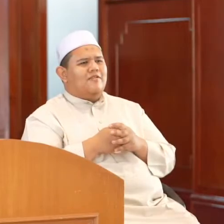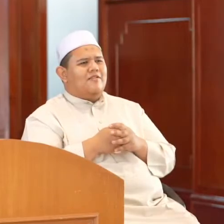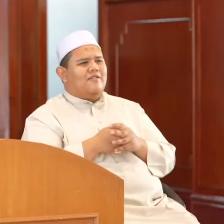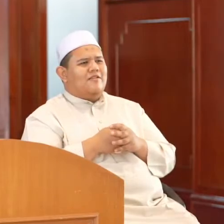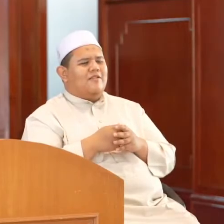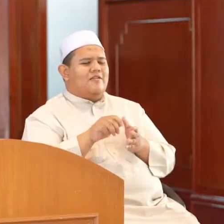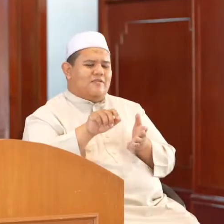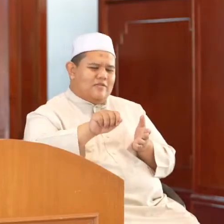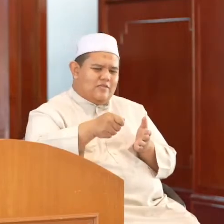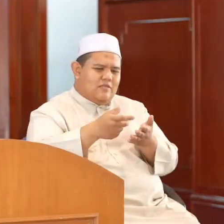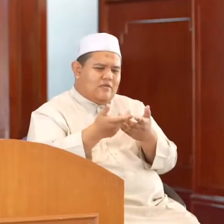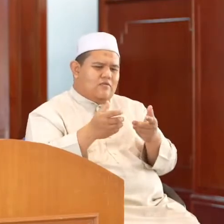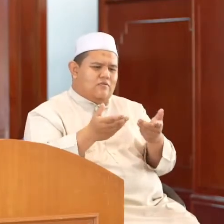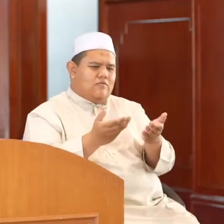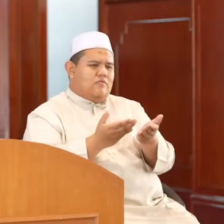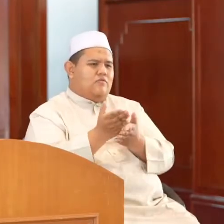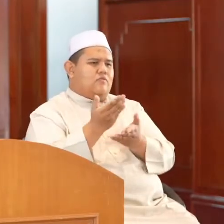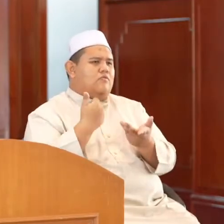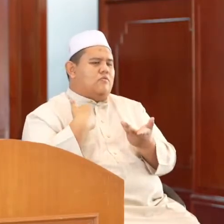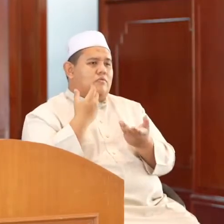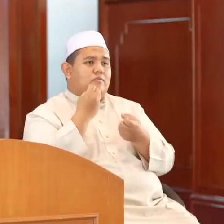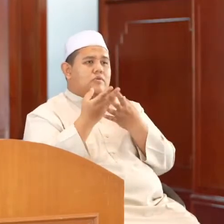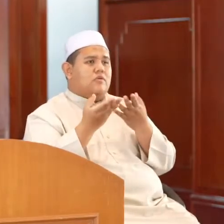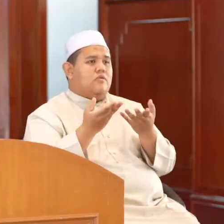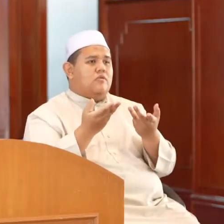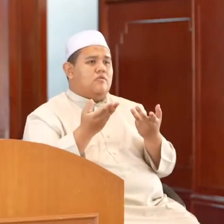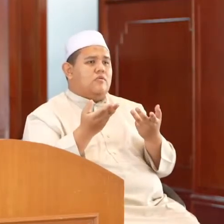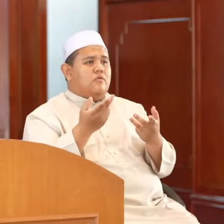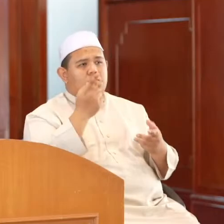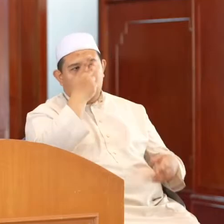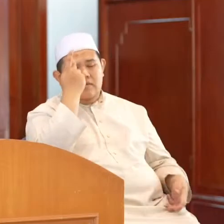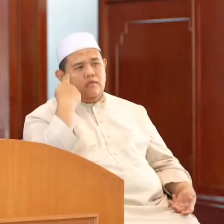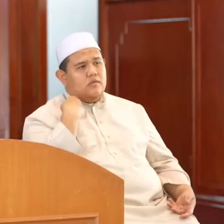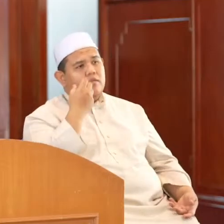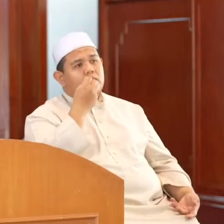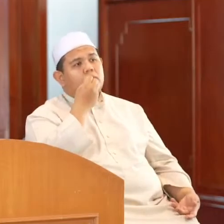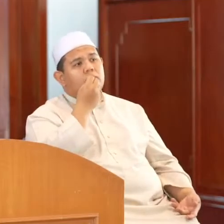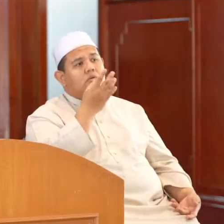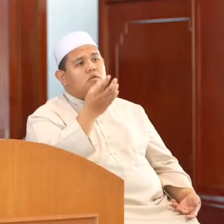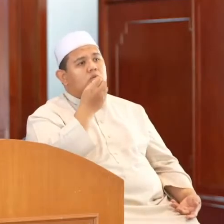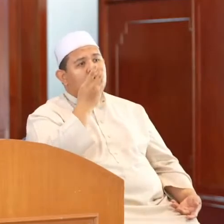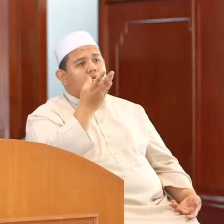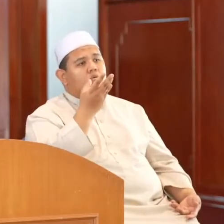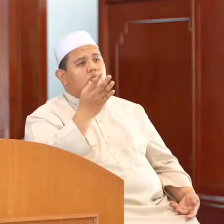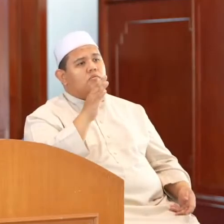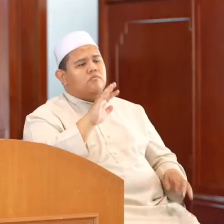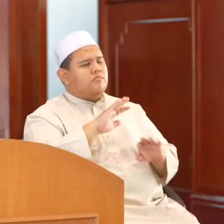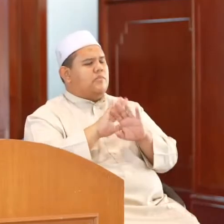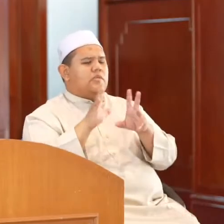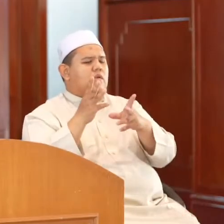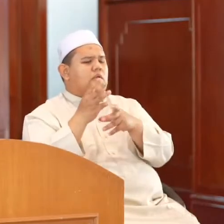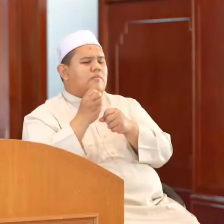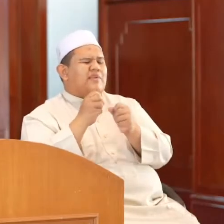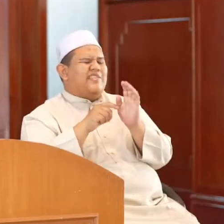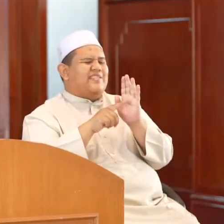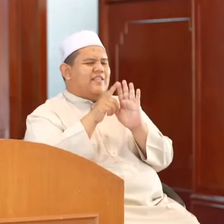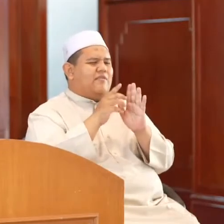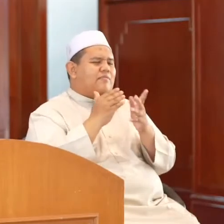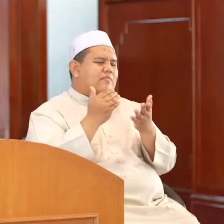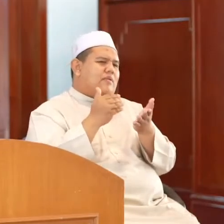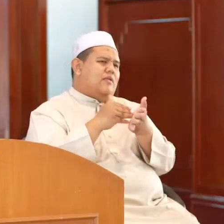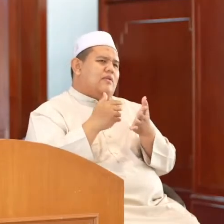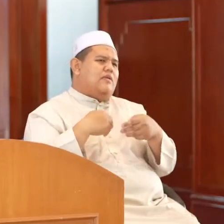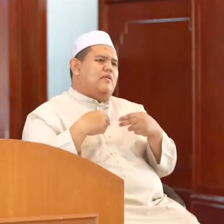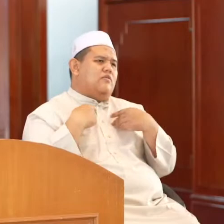yang mati ni kita akan sebut macam. Sebab kita cakap dalam ruang lingkup kemampuan kita sikit.